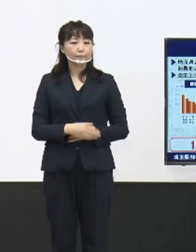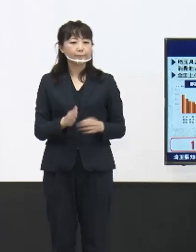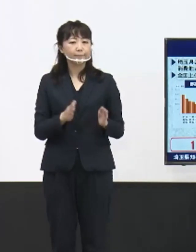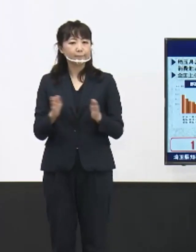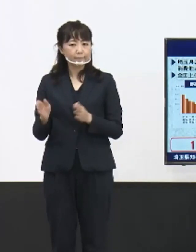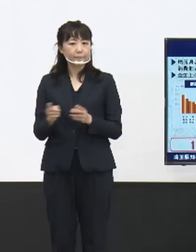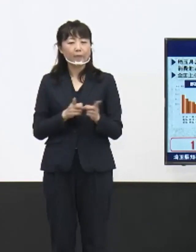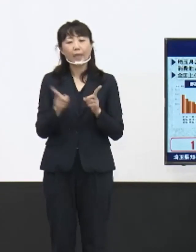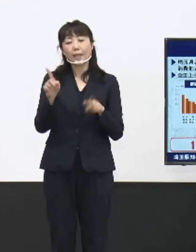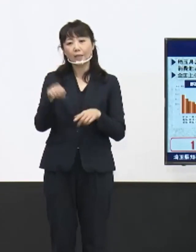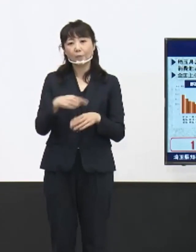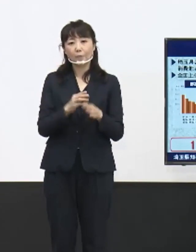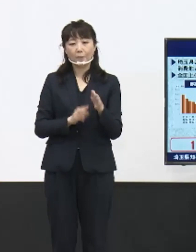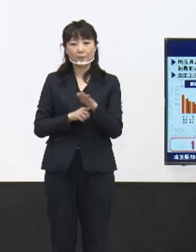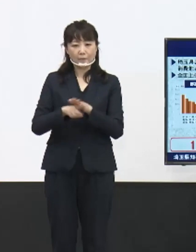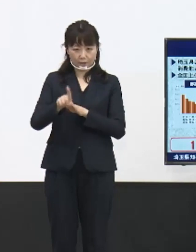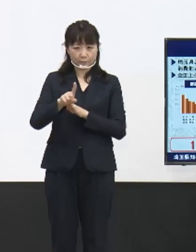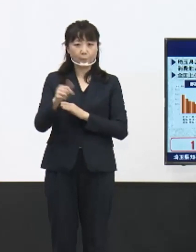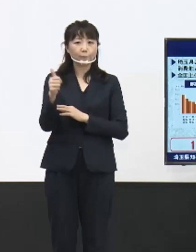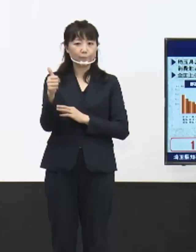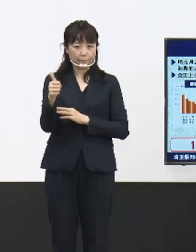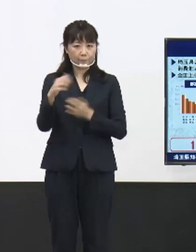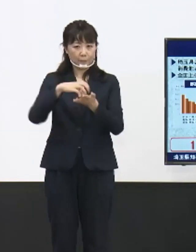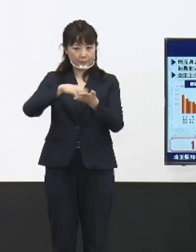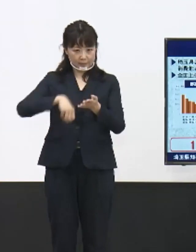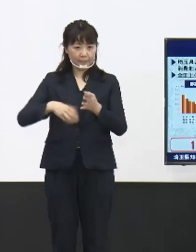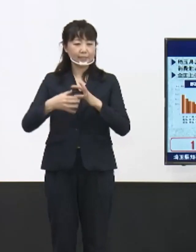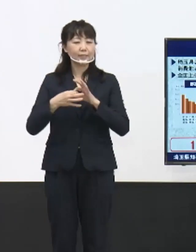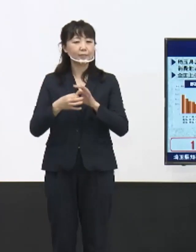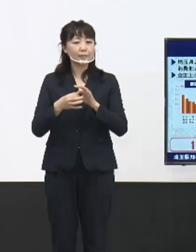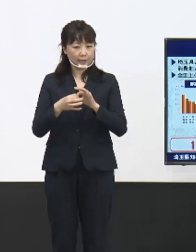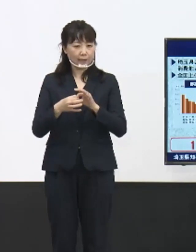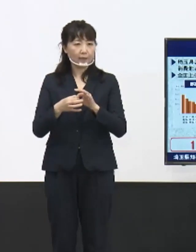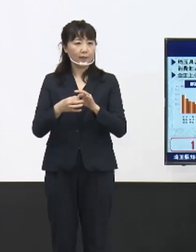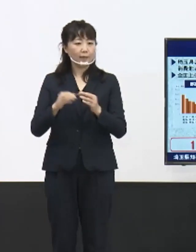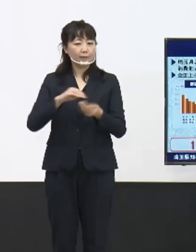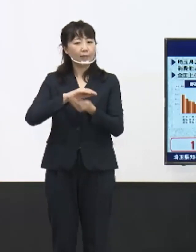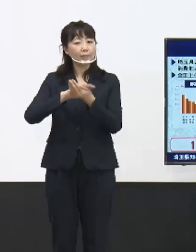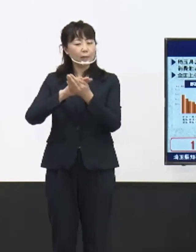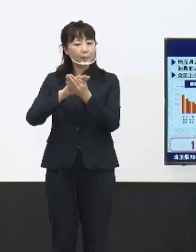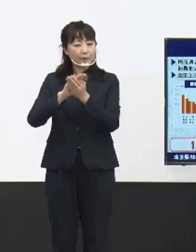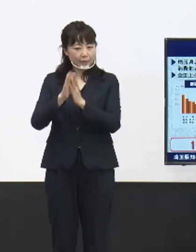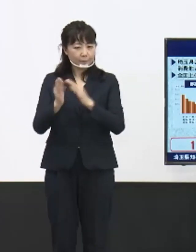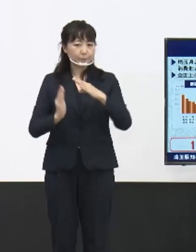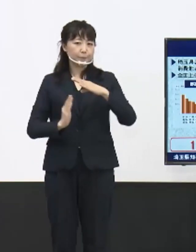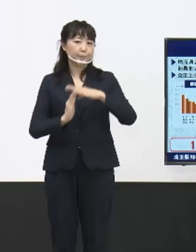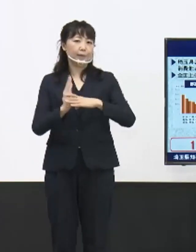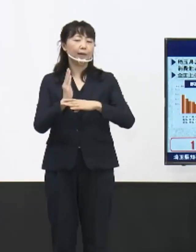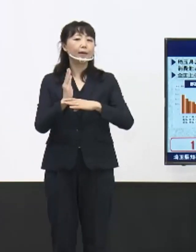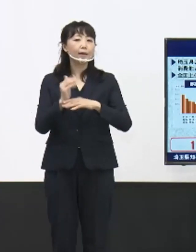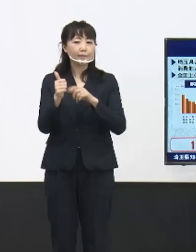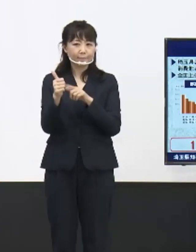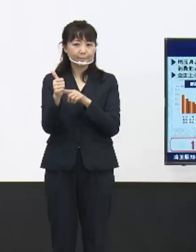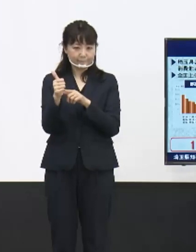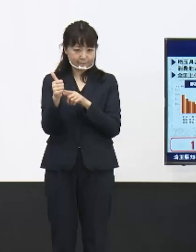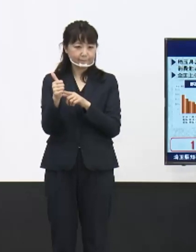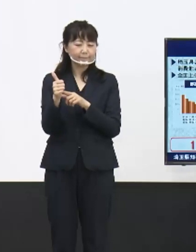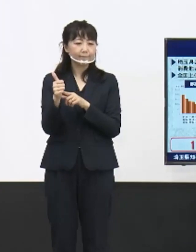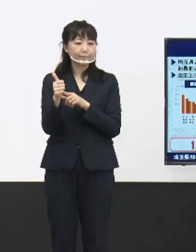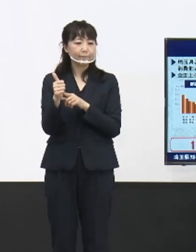枝野代表でありますけれども、ご指摘のとおり県選出の国会議員でございますので、我々としては当